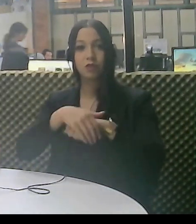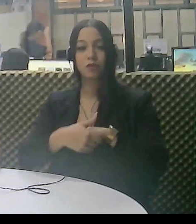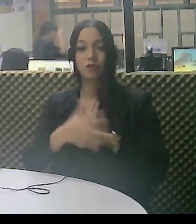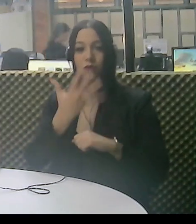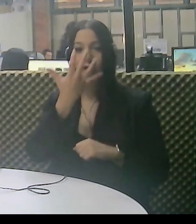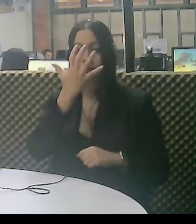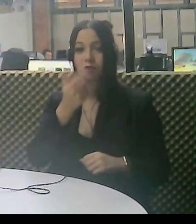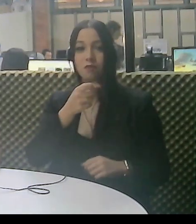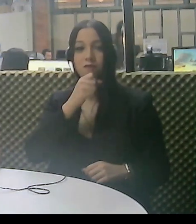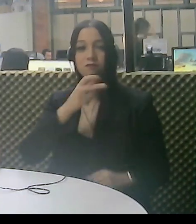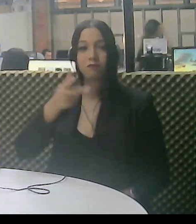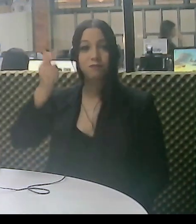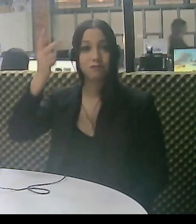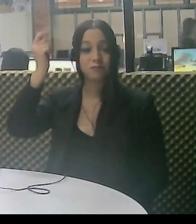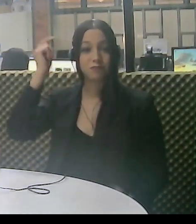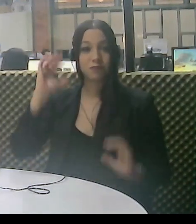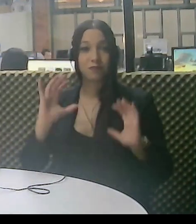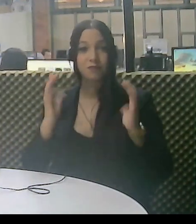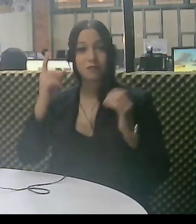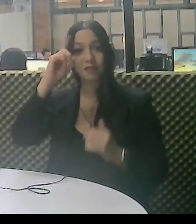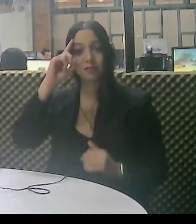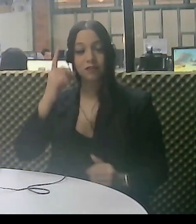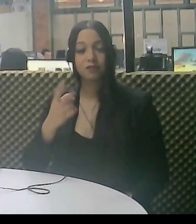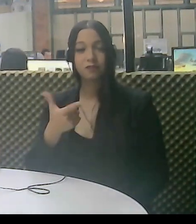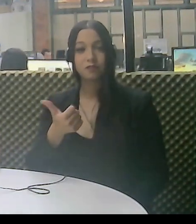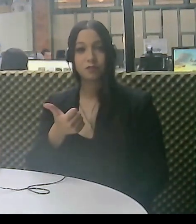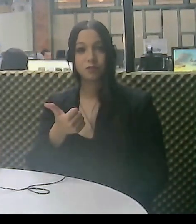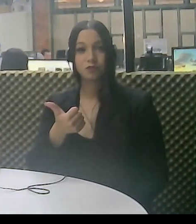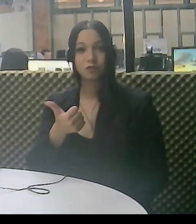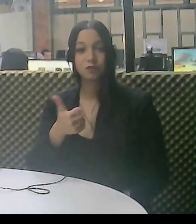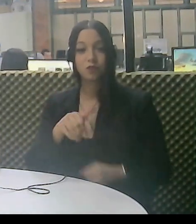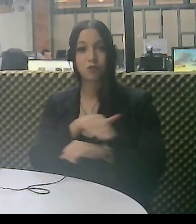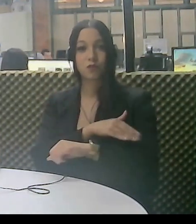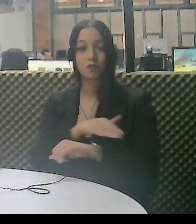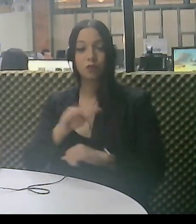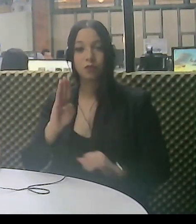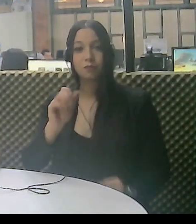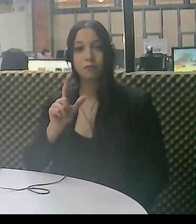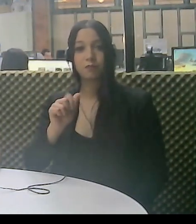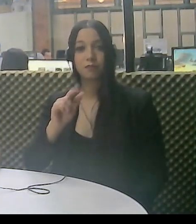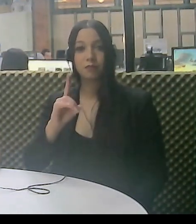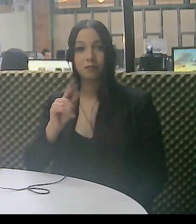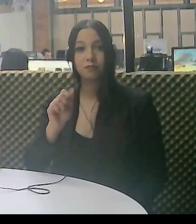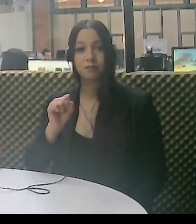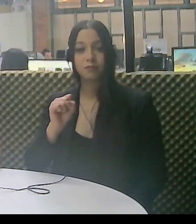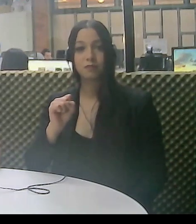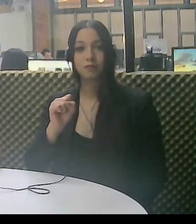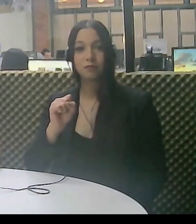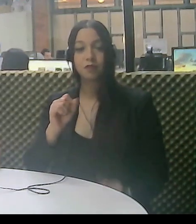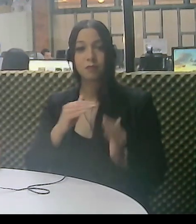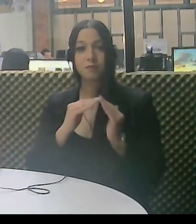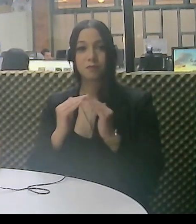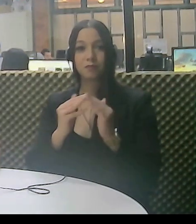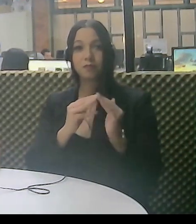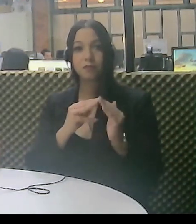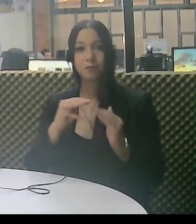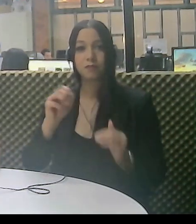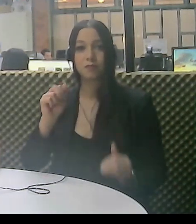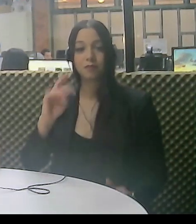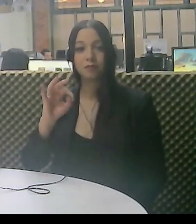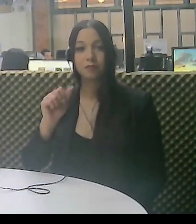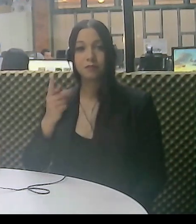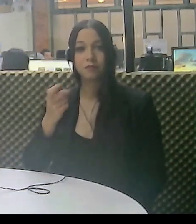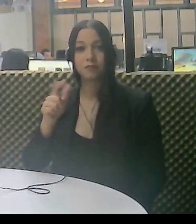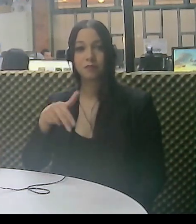Carnavais. O festejo segue até o dia 21, na Avenida Balaiadas, entre as ruas Paraná e Bahia, no bairro Marta Helena,